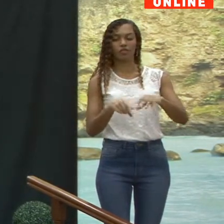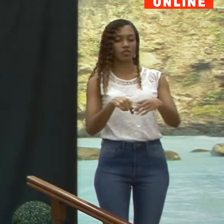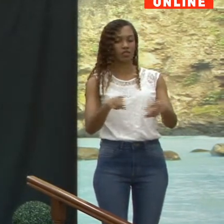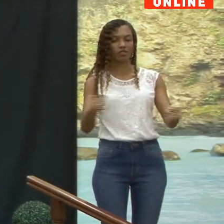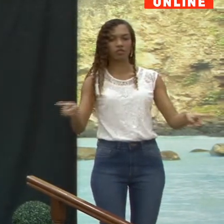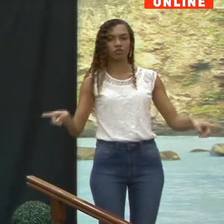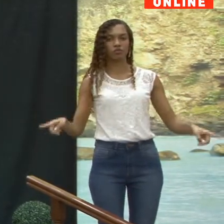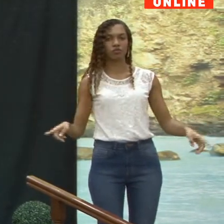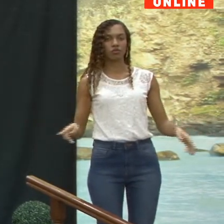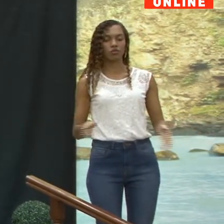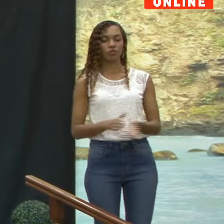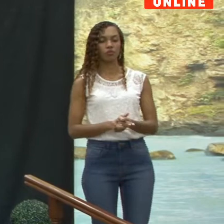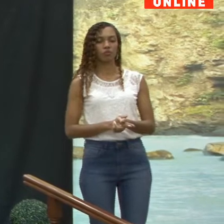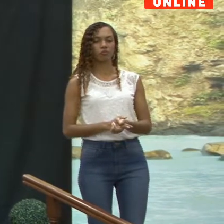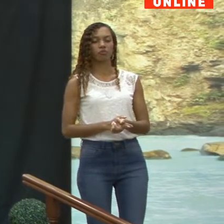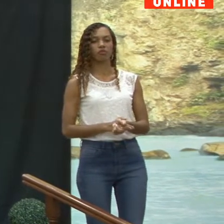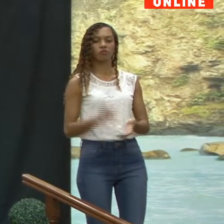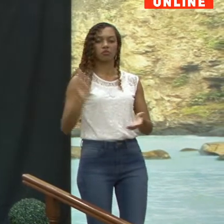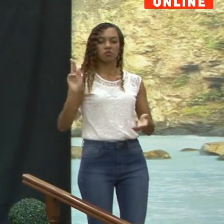Pela última vez.